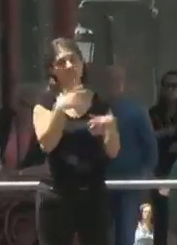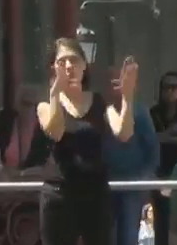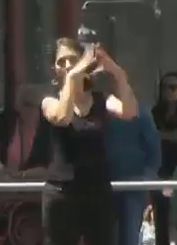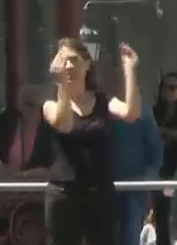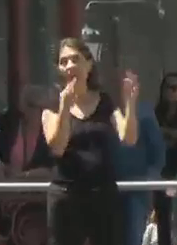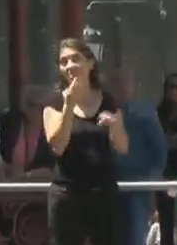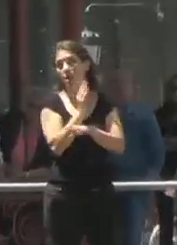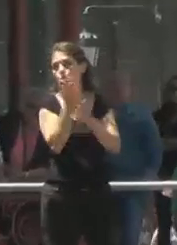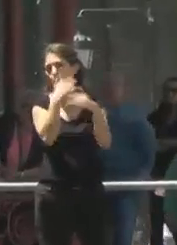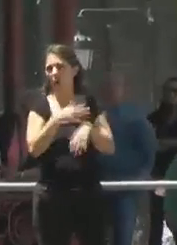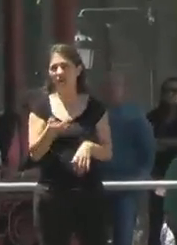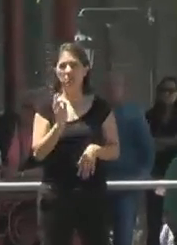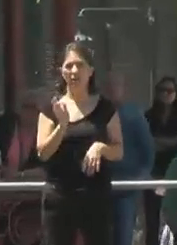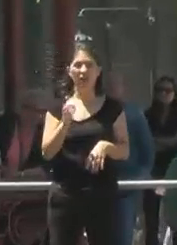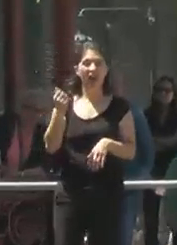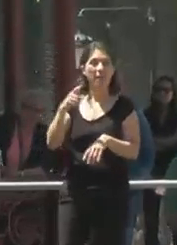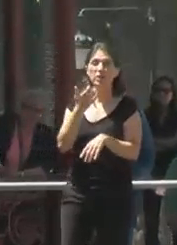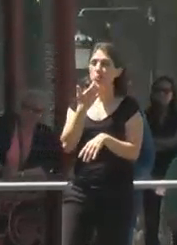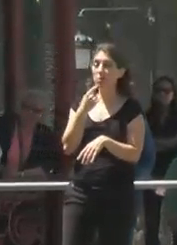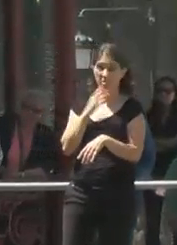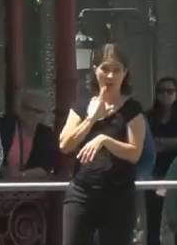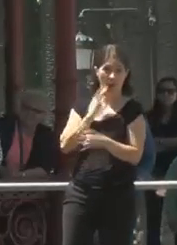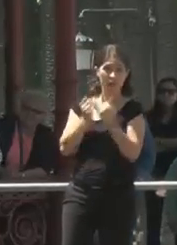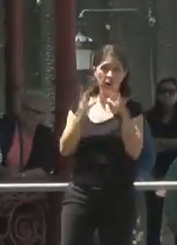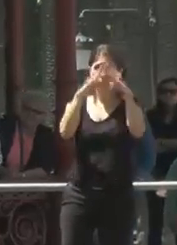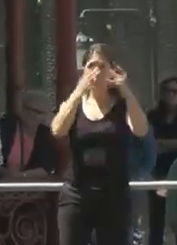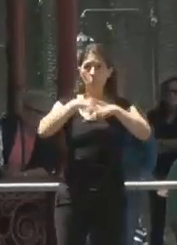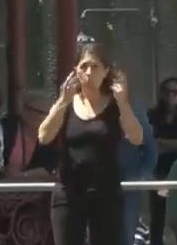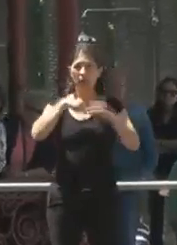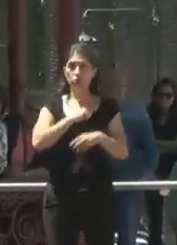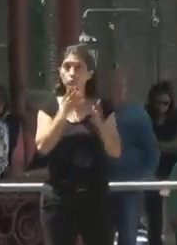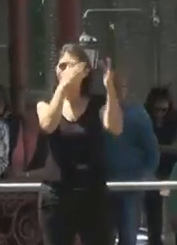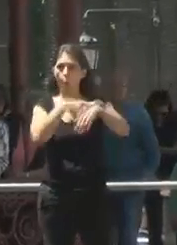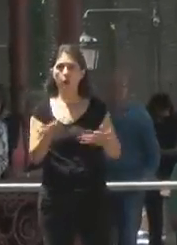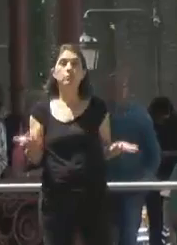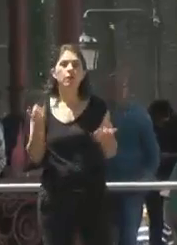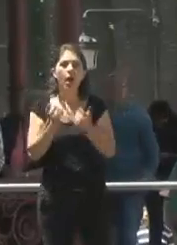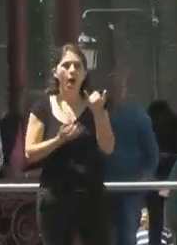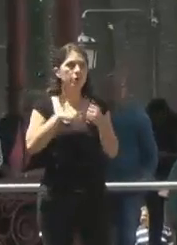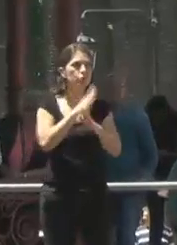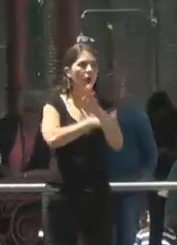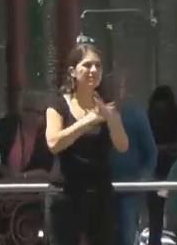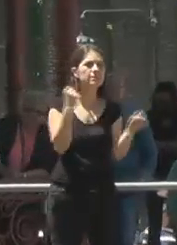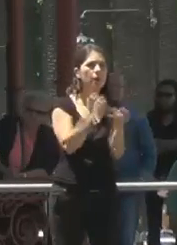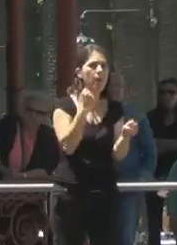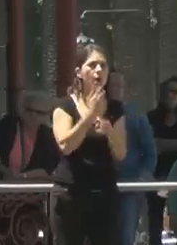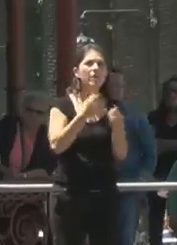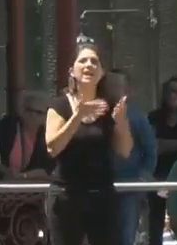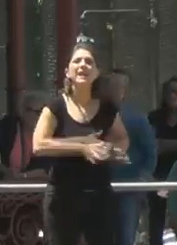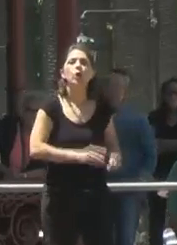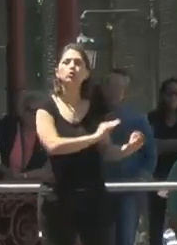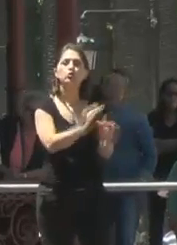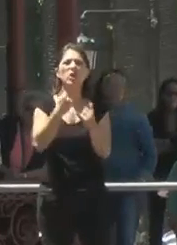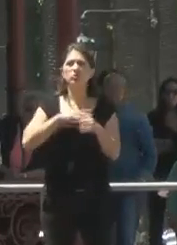E efectivamente, decía Alberto, que sería de nós sin a universidade pública? Que sería de nós, os fillos das clases traballadoras? Poderíamos ter